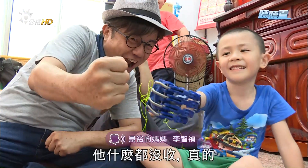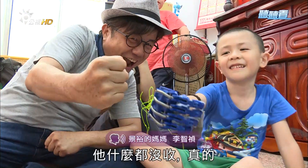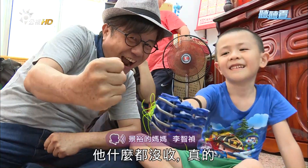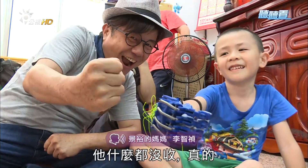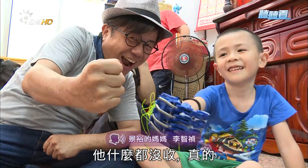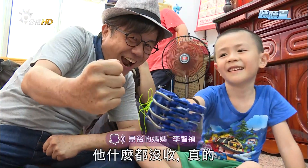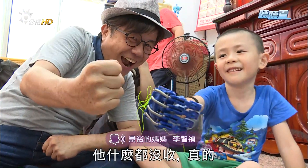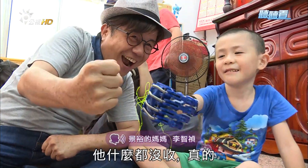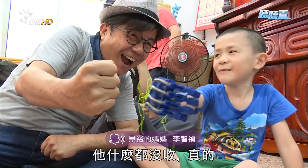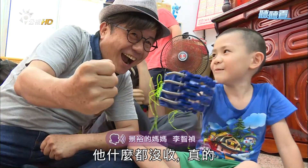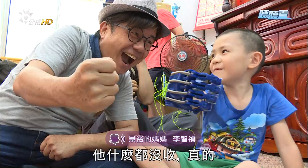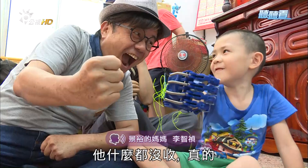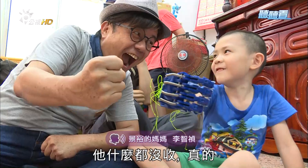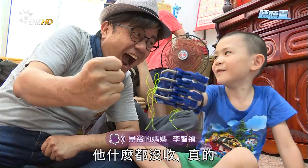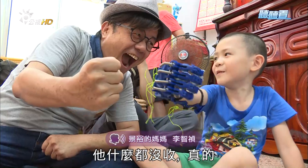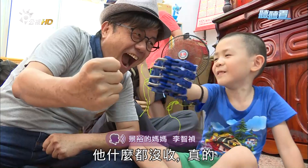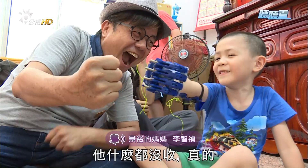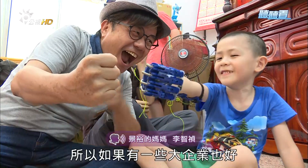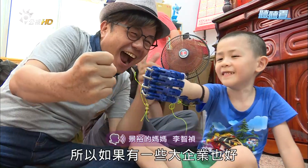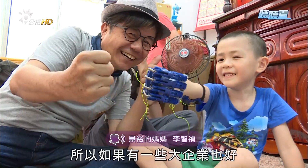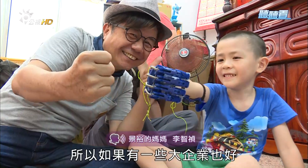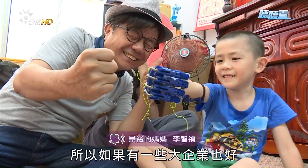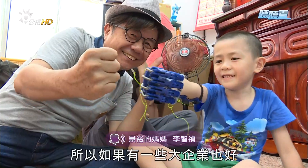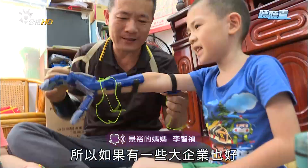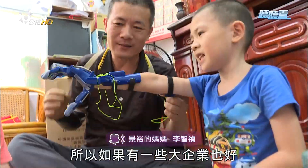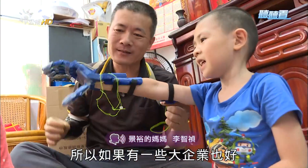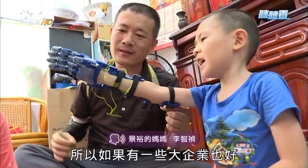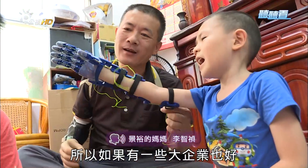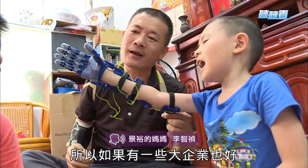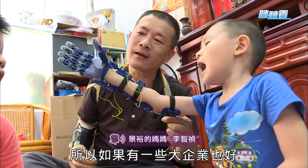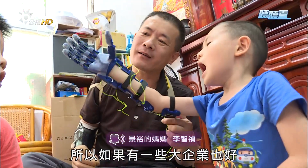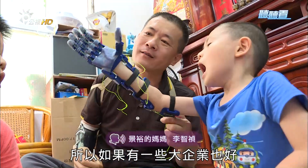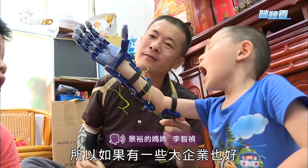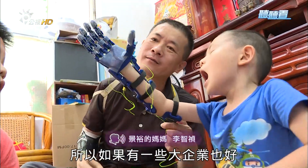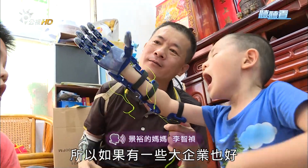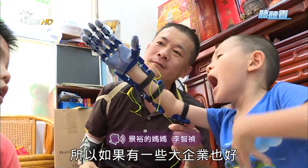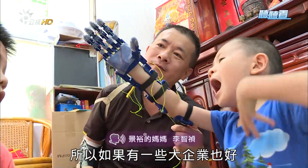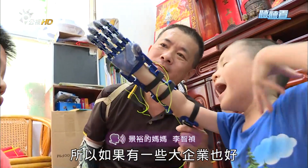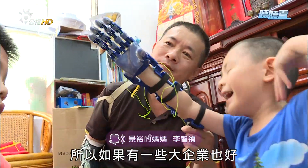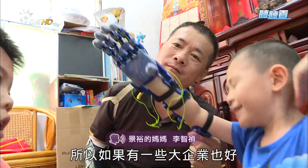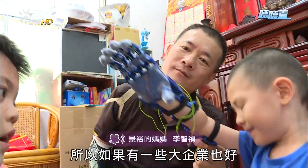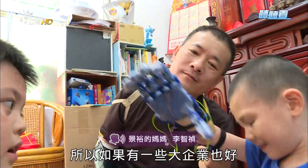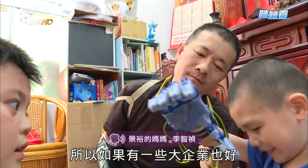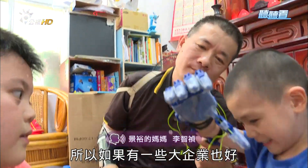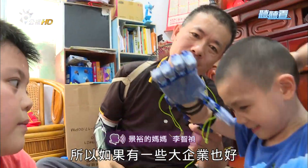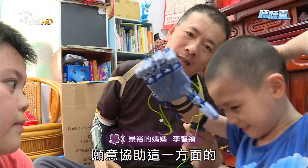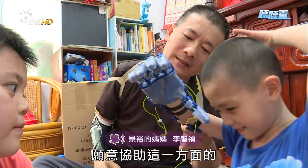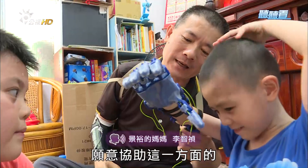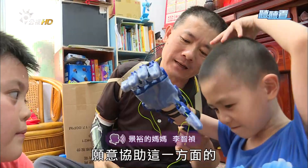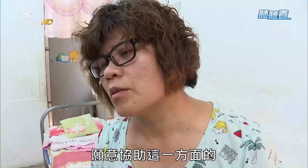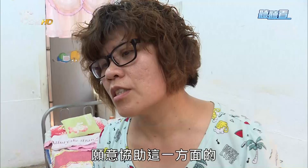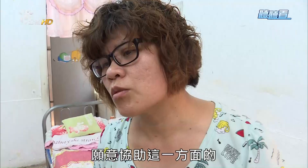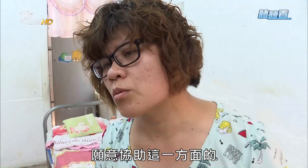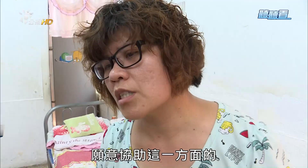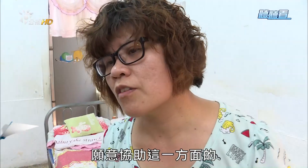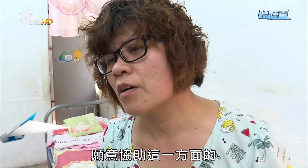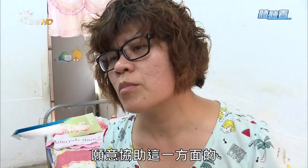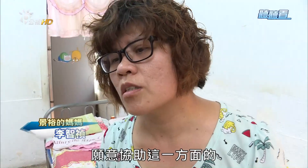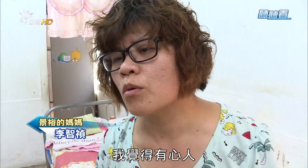都没收，真的。所以，如果有一些大企业也好，愿意协助这一方面的，我觉